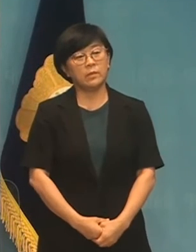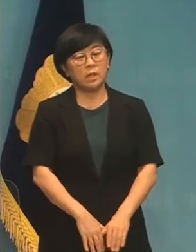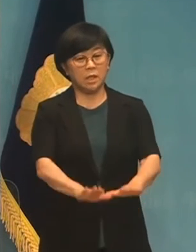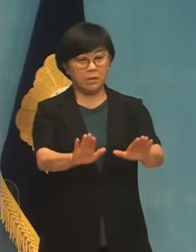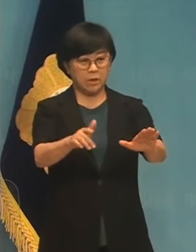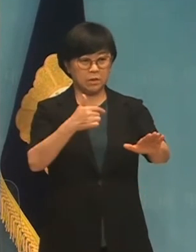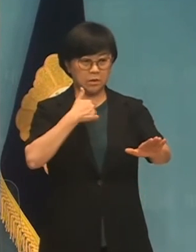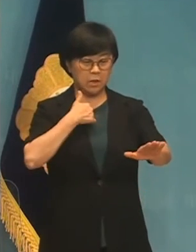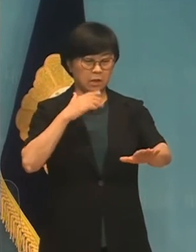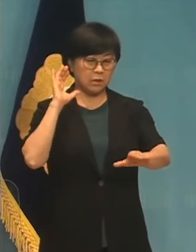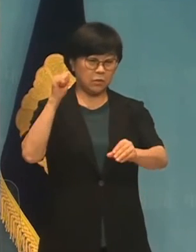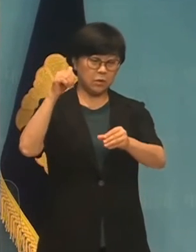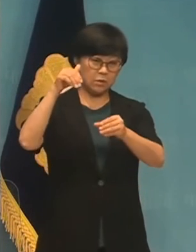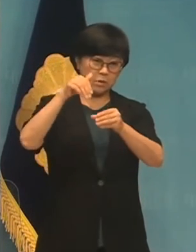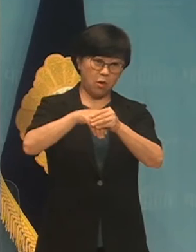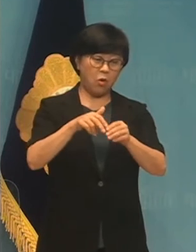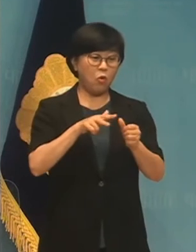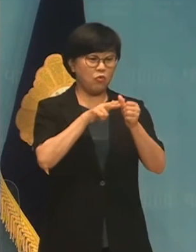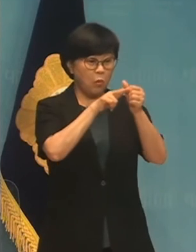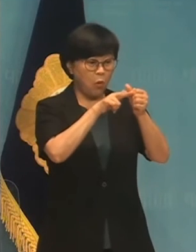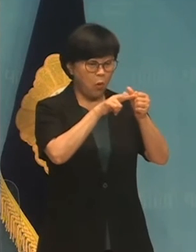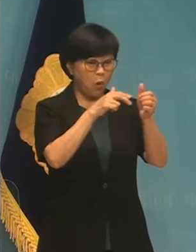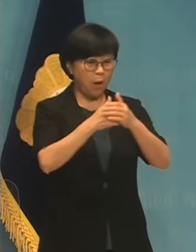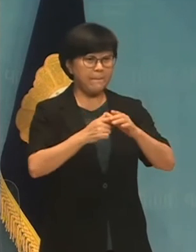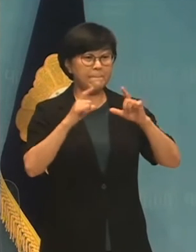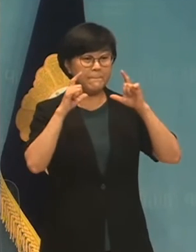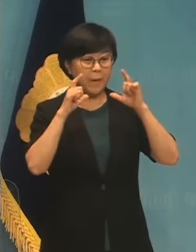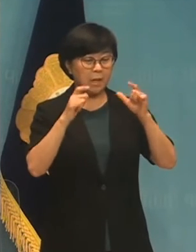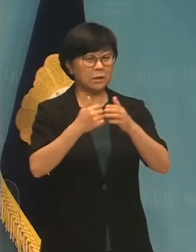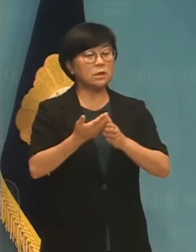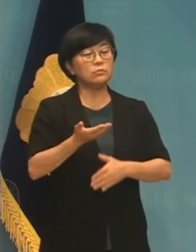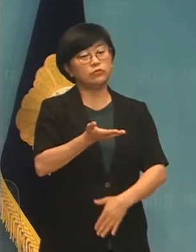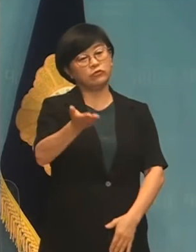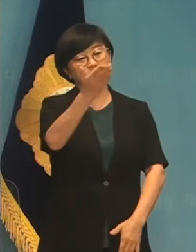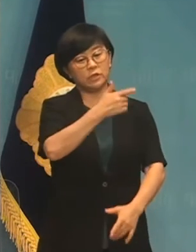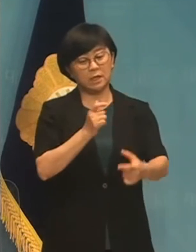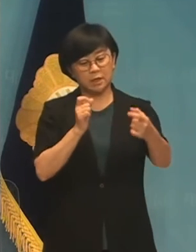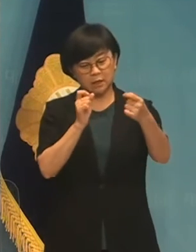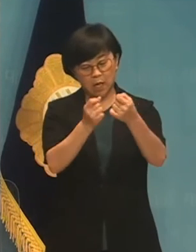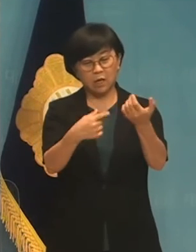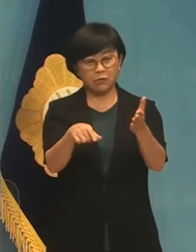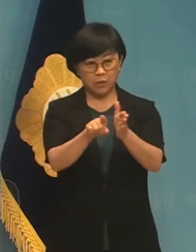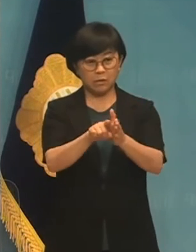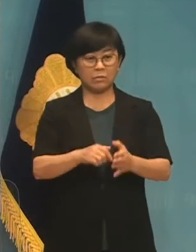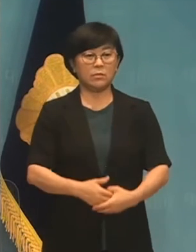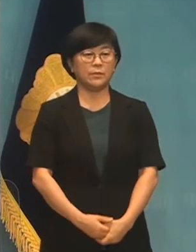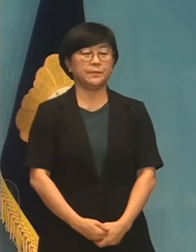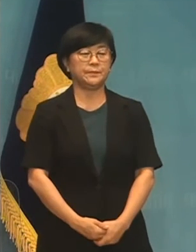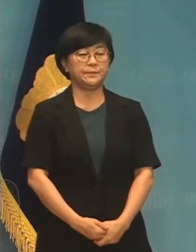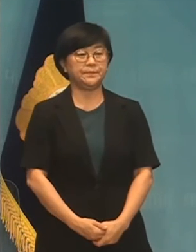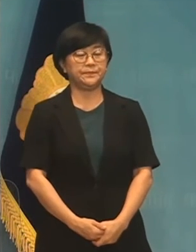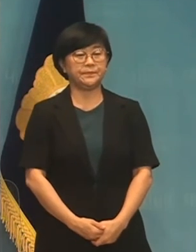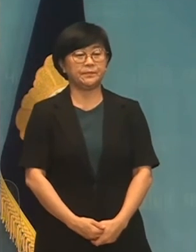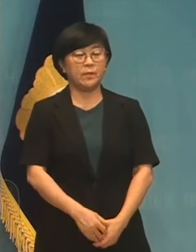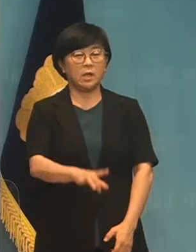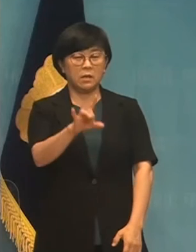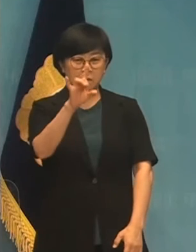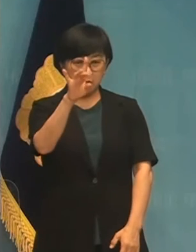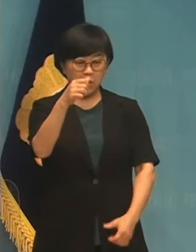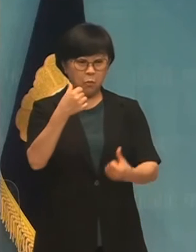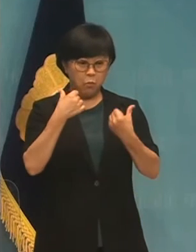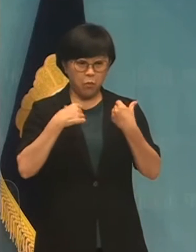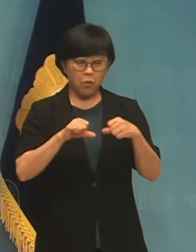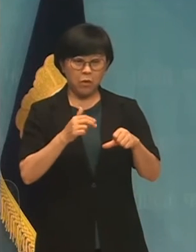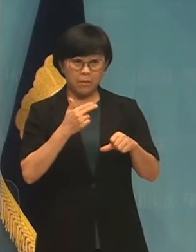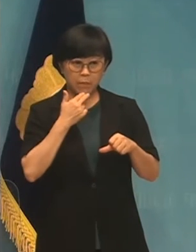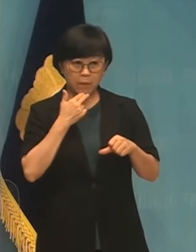이번 저의 대선 도전은 그분들 곁으로 더 한 발 다가서는 길입니다. 단 한 번도